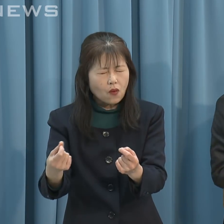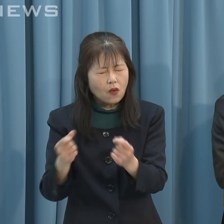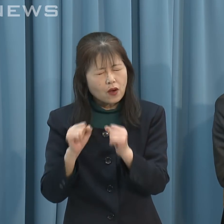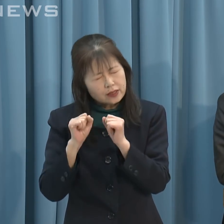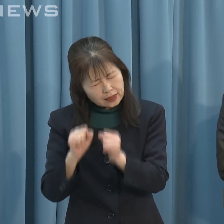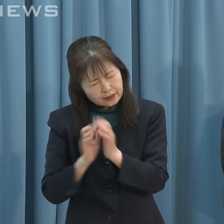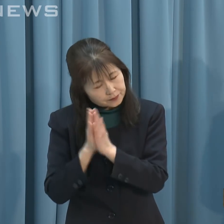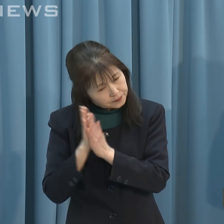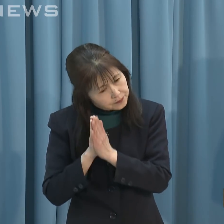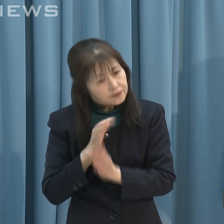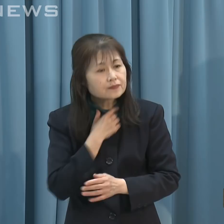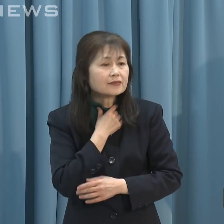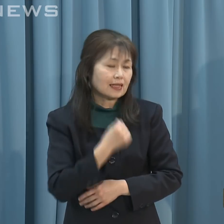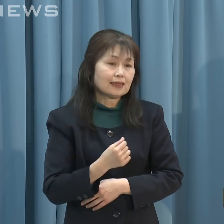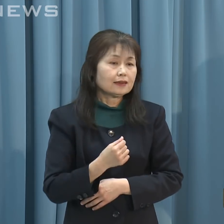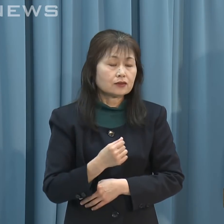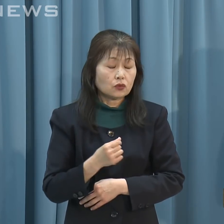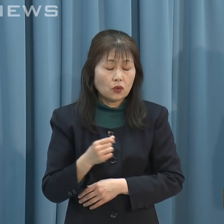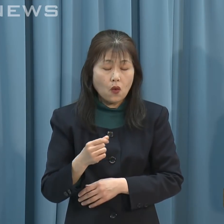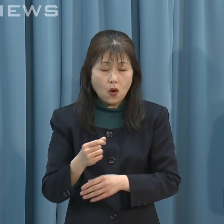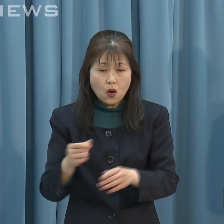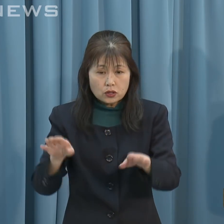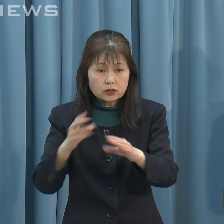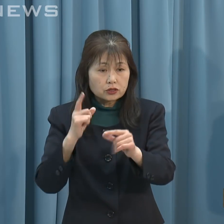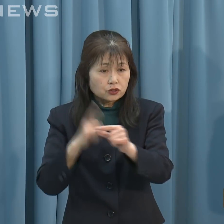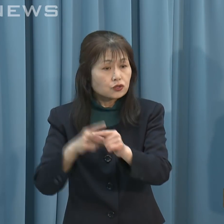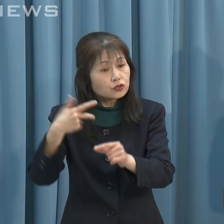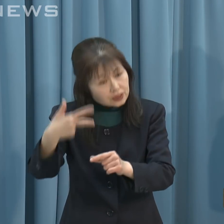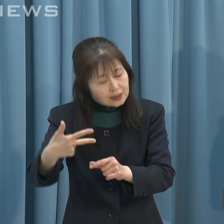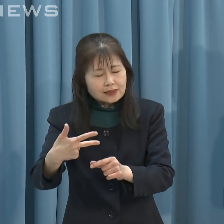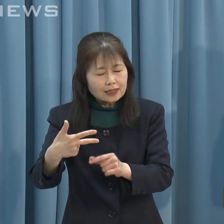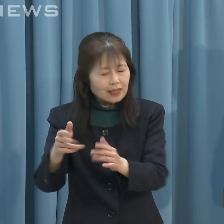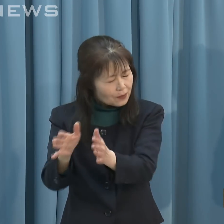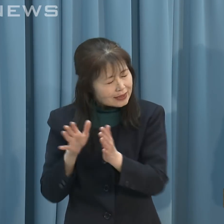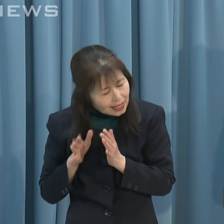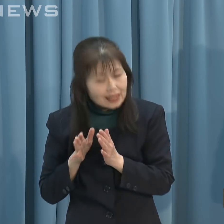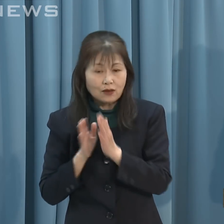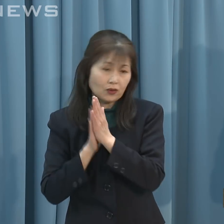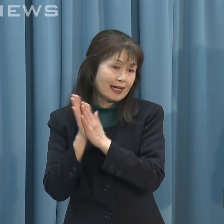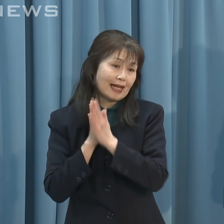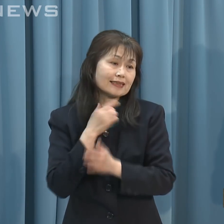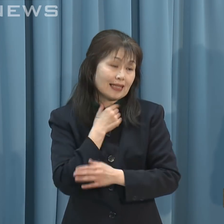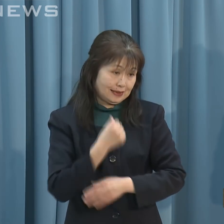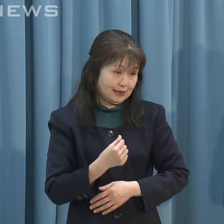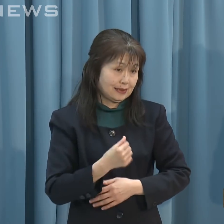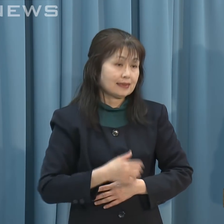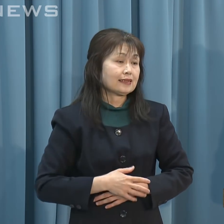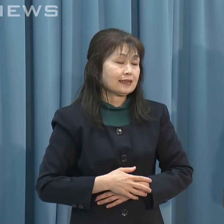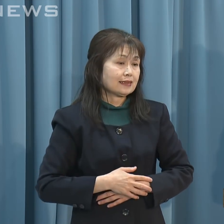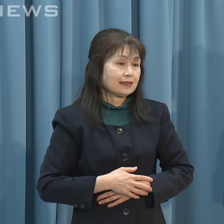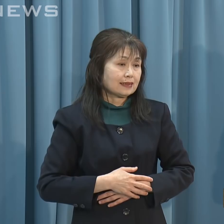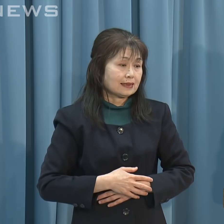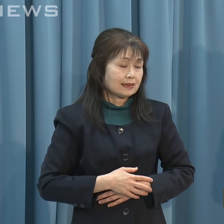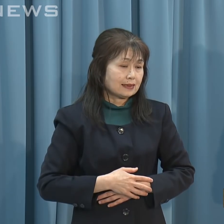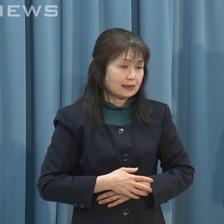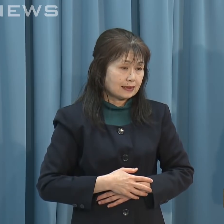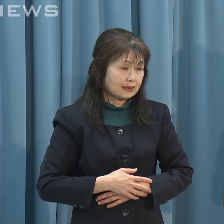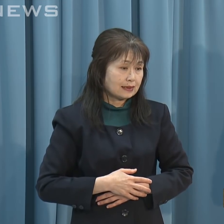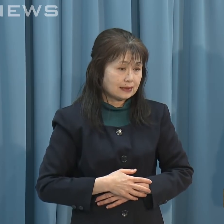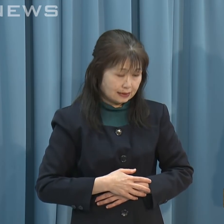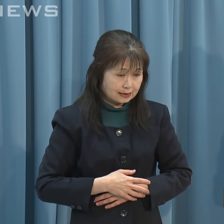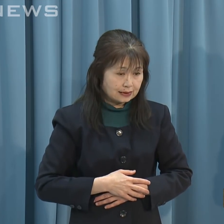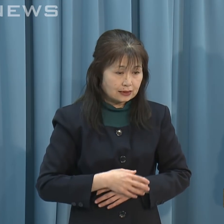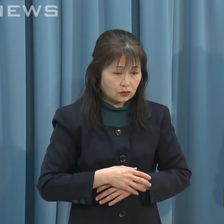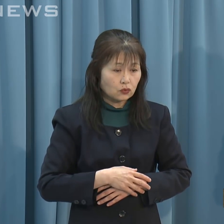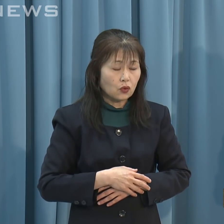示的に、イベントの開催は控えてくださいと、国のや私どもの、イベ